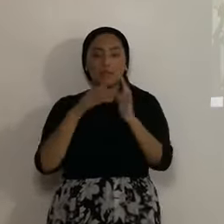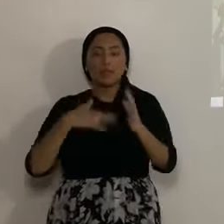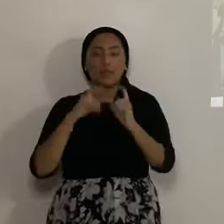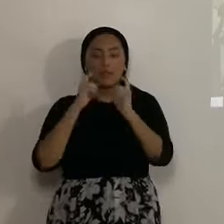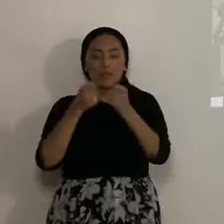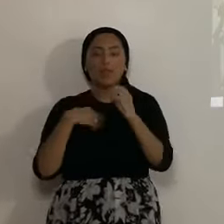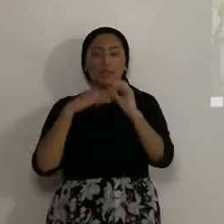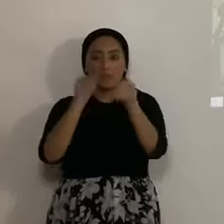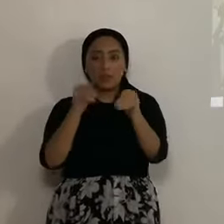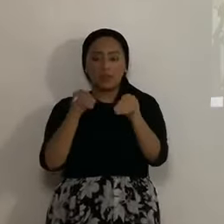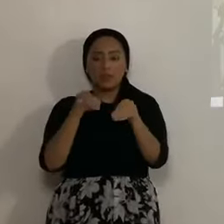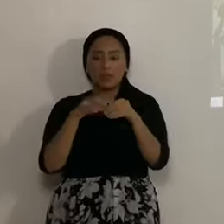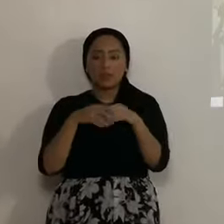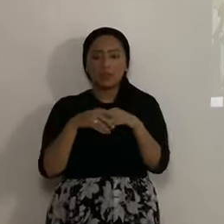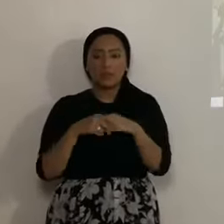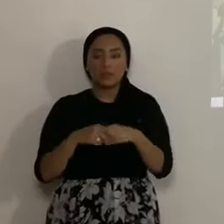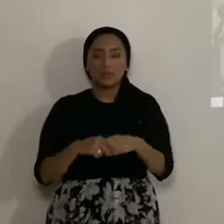ponía